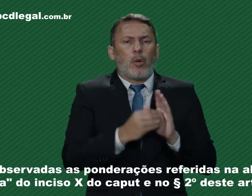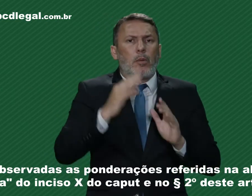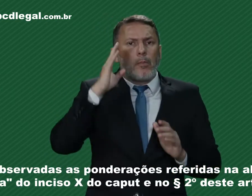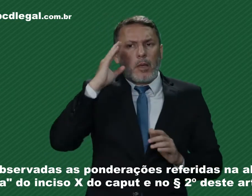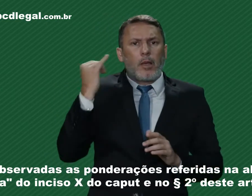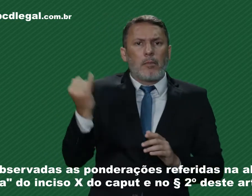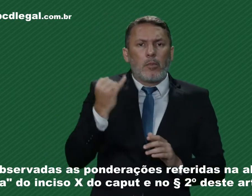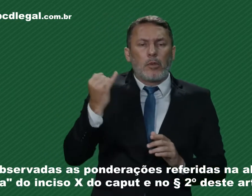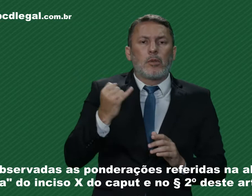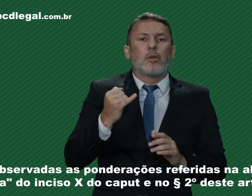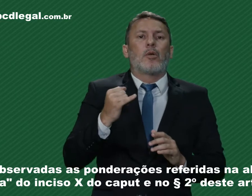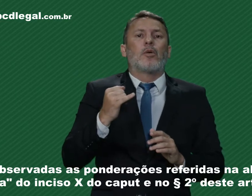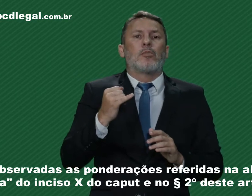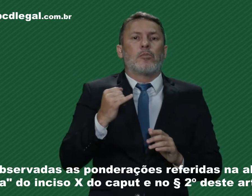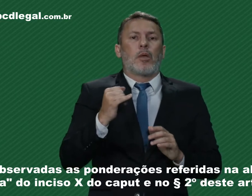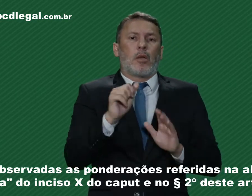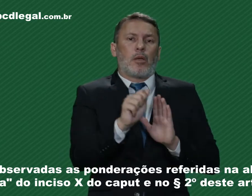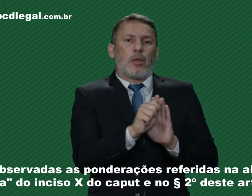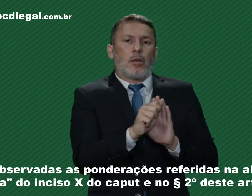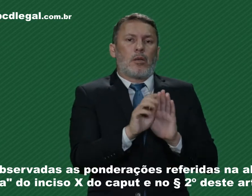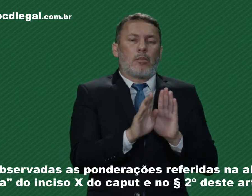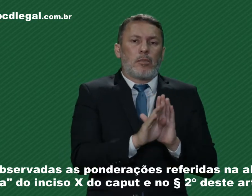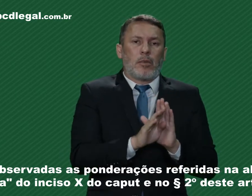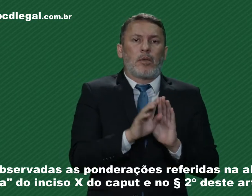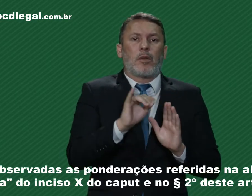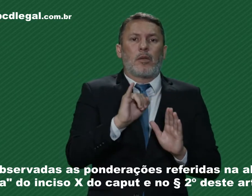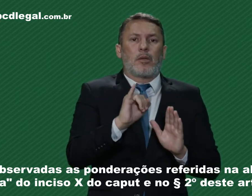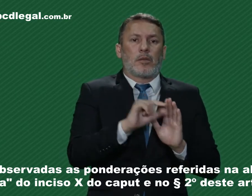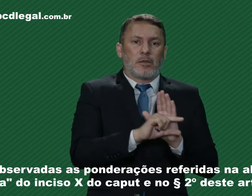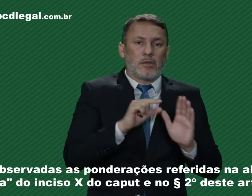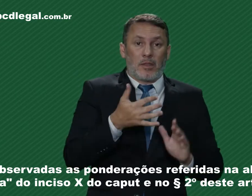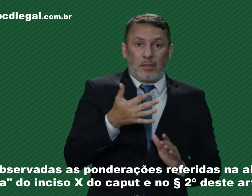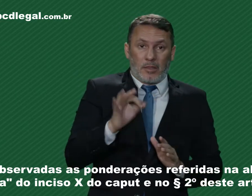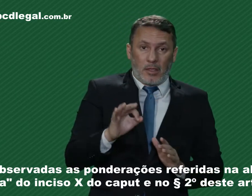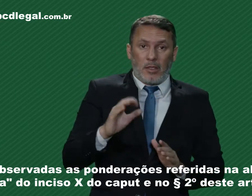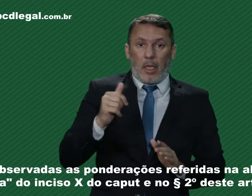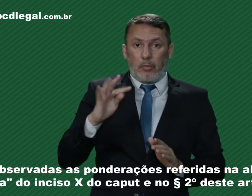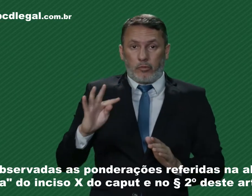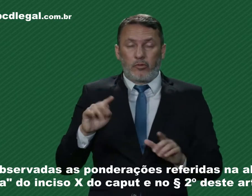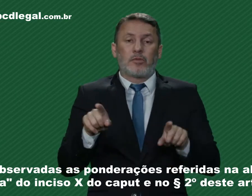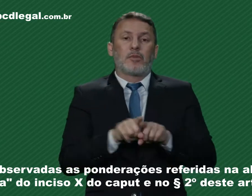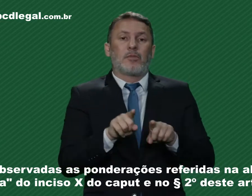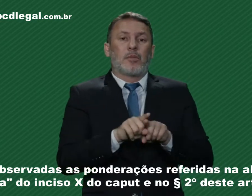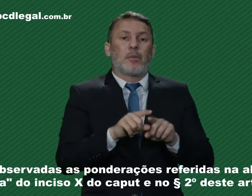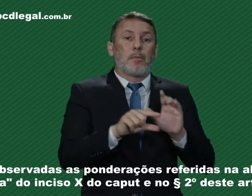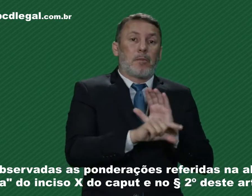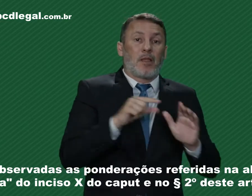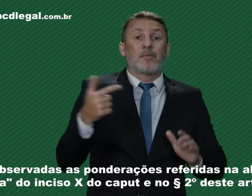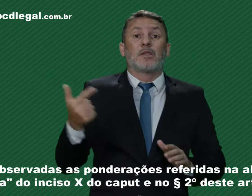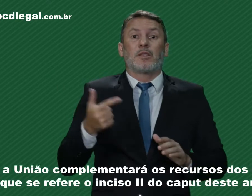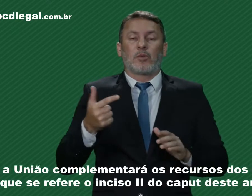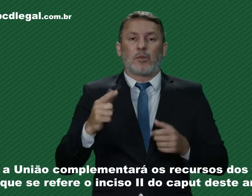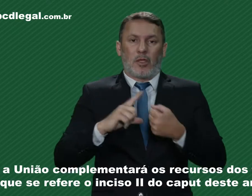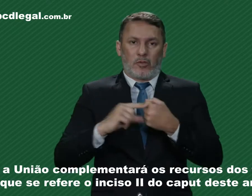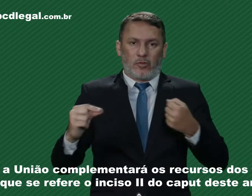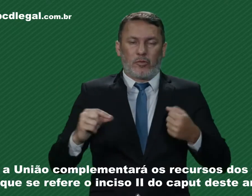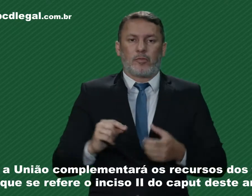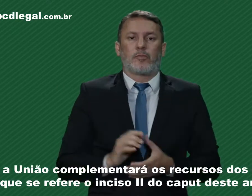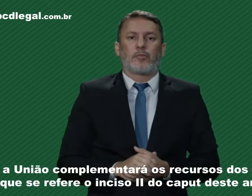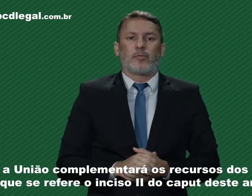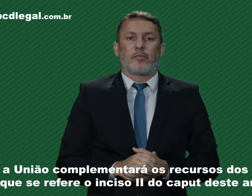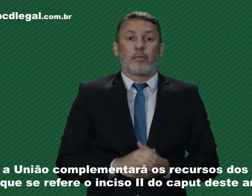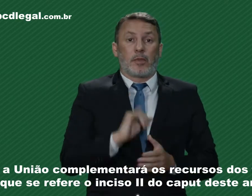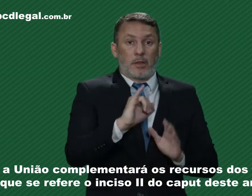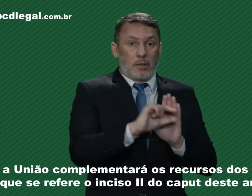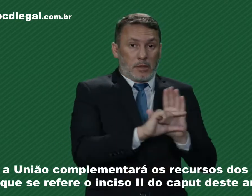ponderações referidas na alínea A do inciso 10 do caput e no parágrafo 2º deste artigo. Inciso